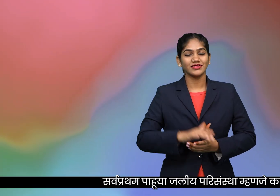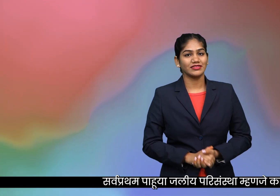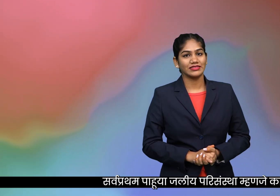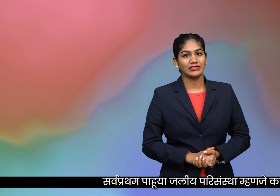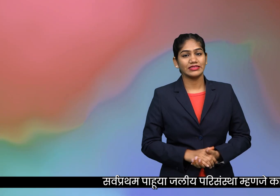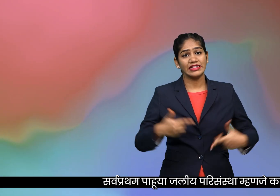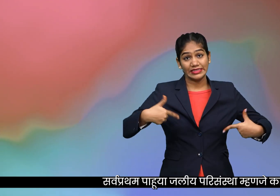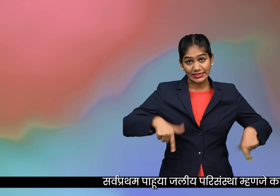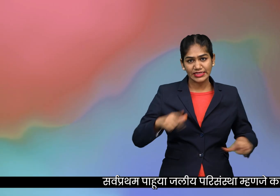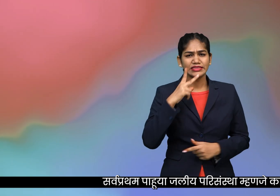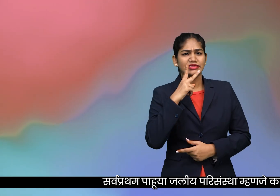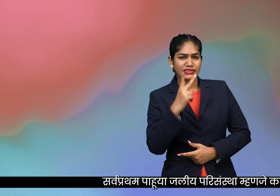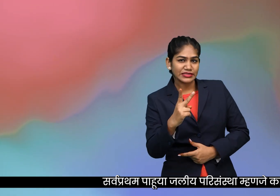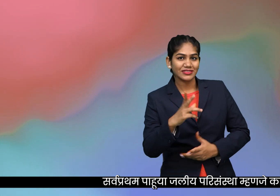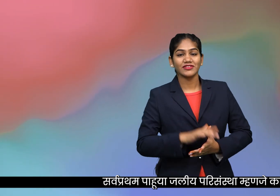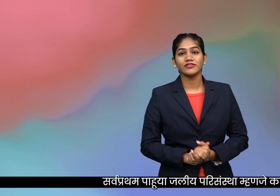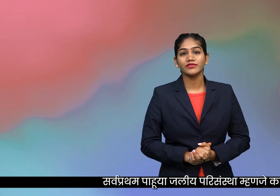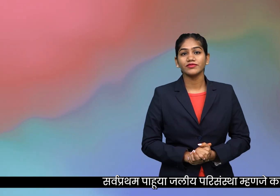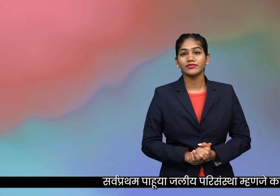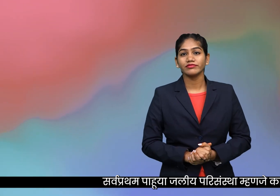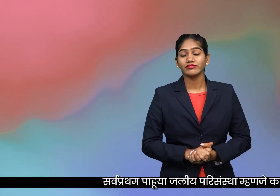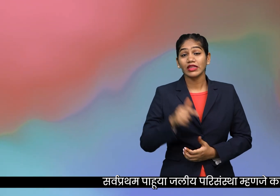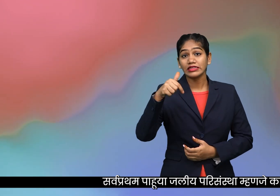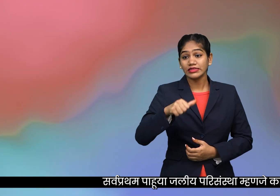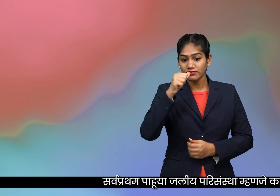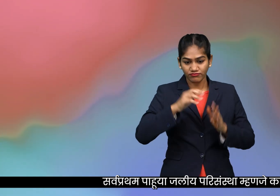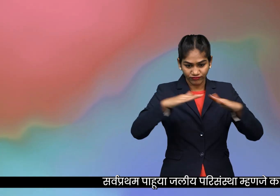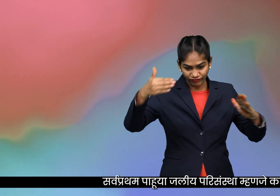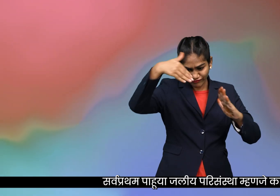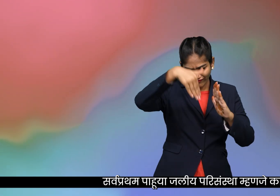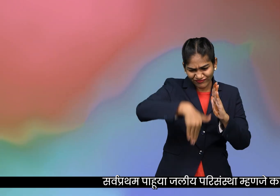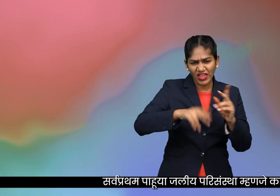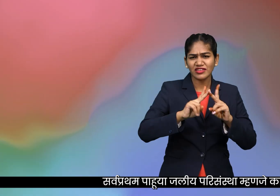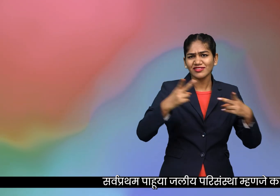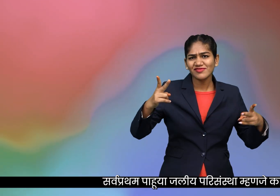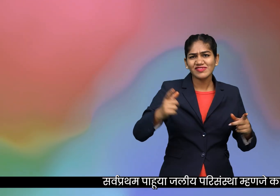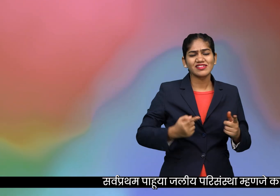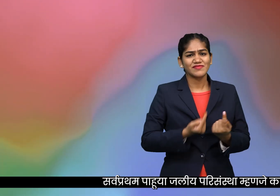सर्वप्रथम पाहूया जलीय परिसंस्था म्हणजे काय.